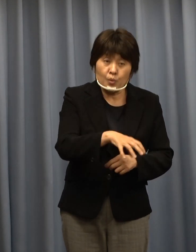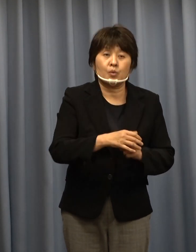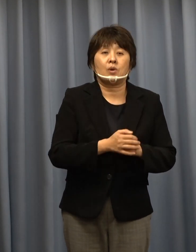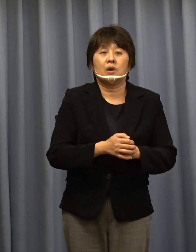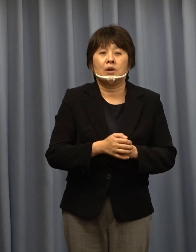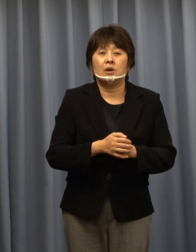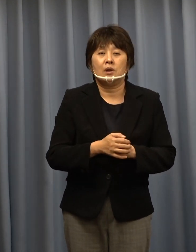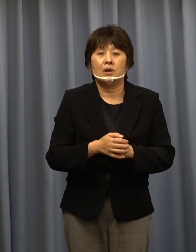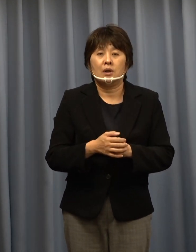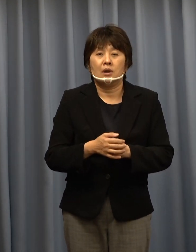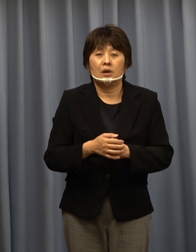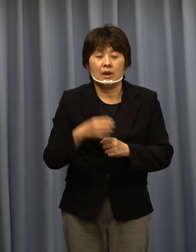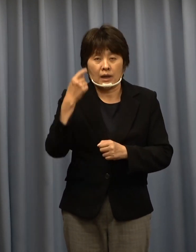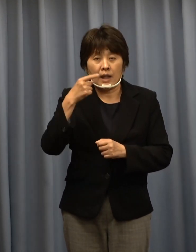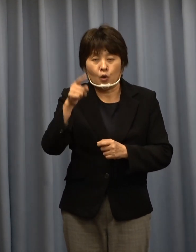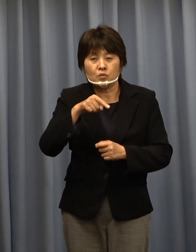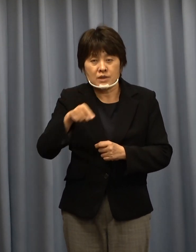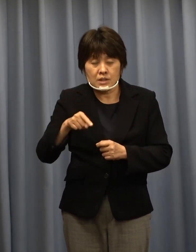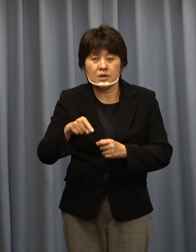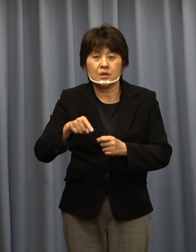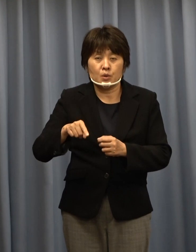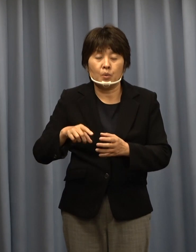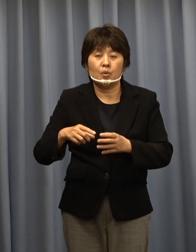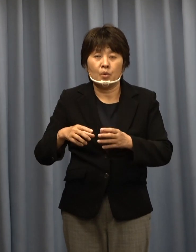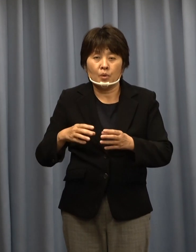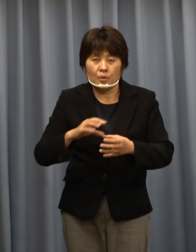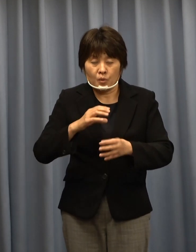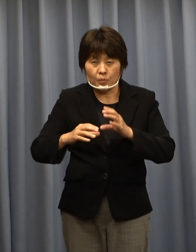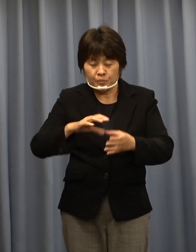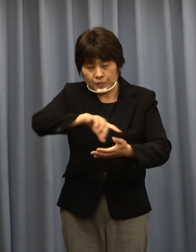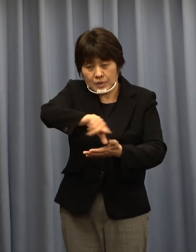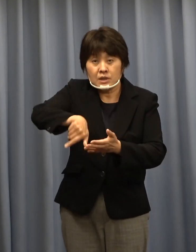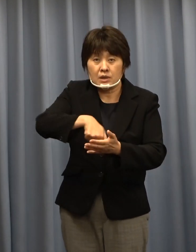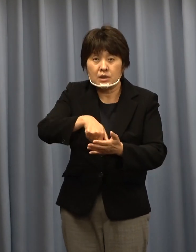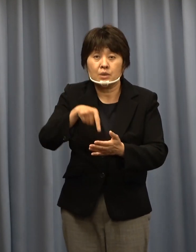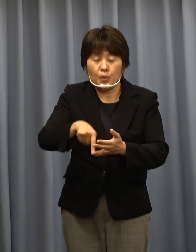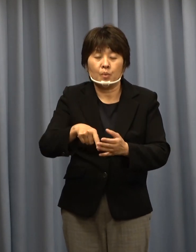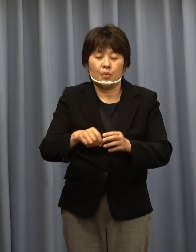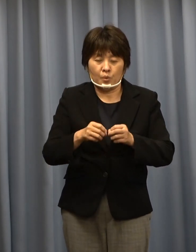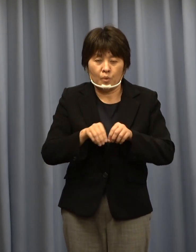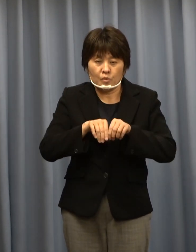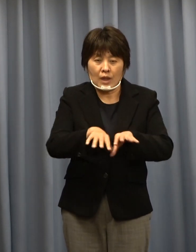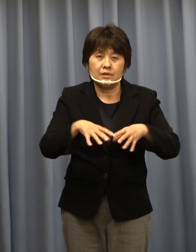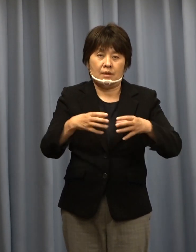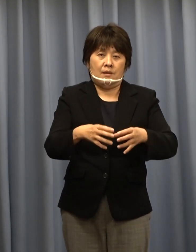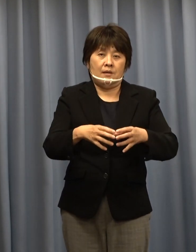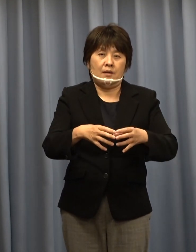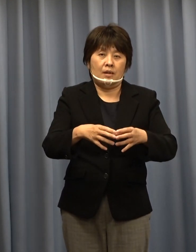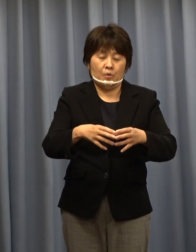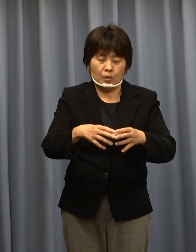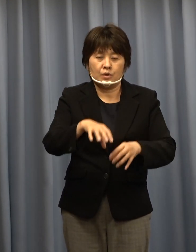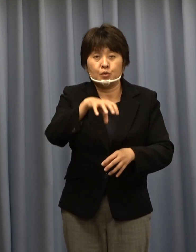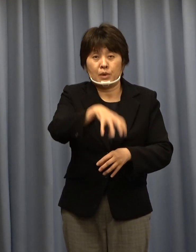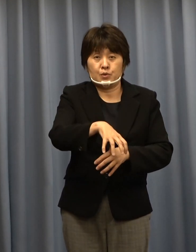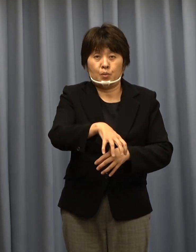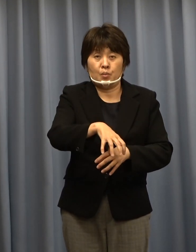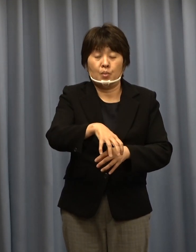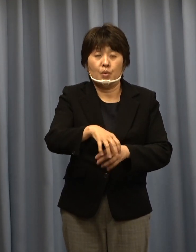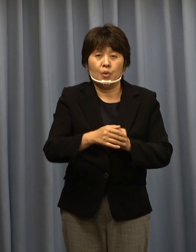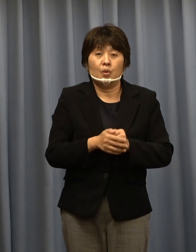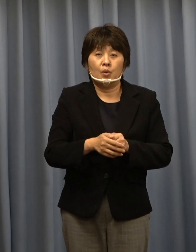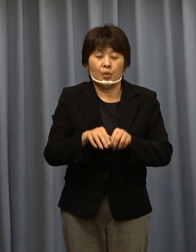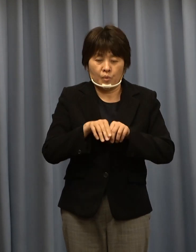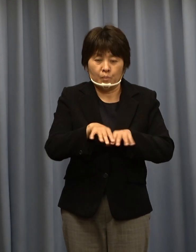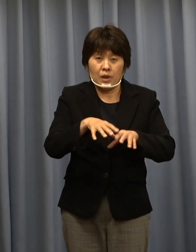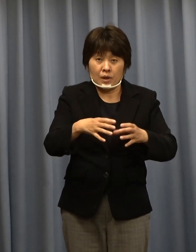とか、外国人コミュニティにおけるクラスターの起きる場所というのがあります。このクラスターの